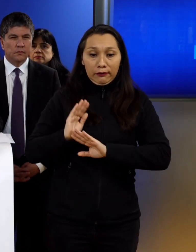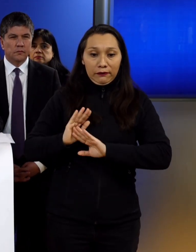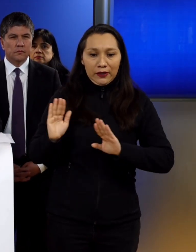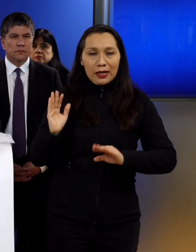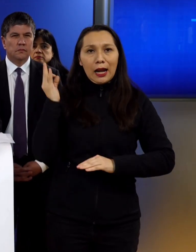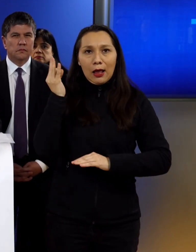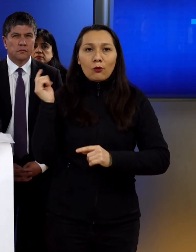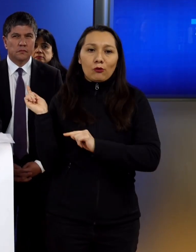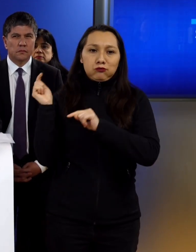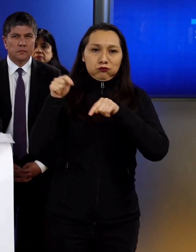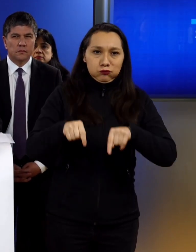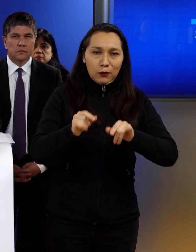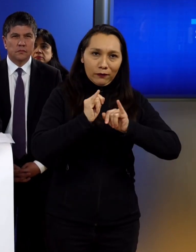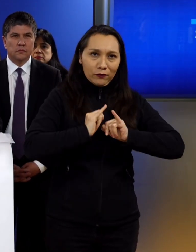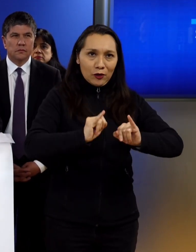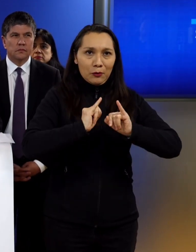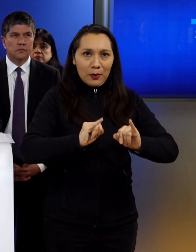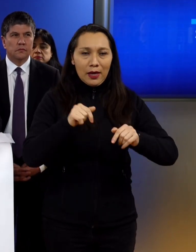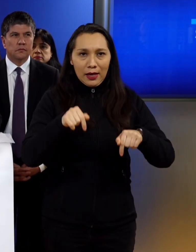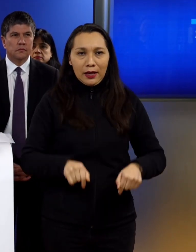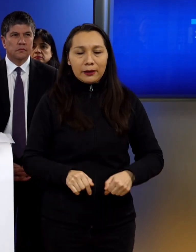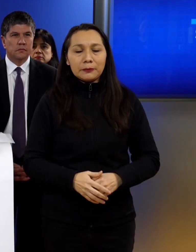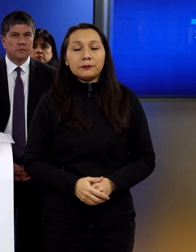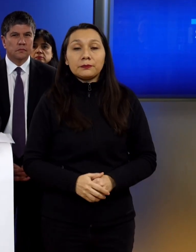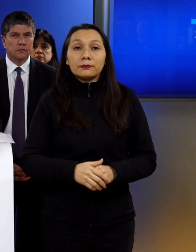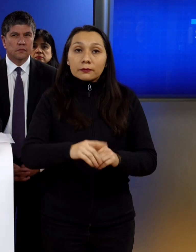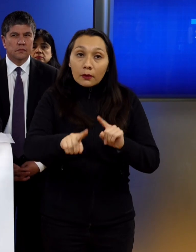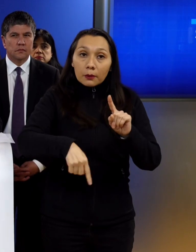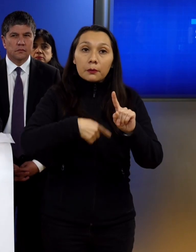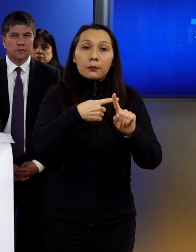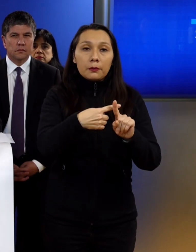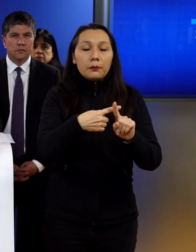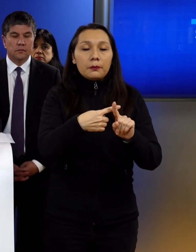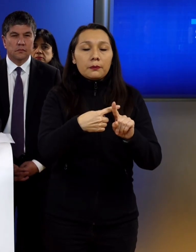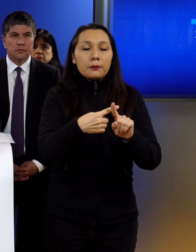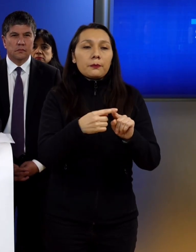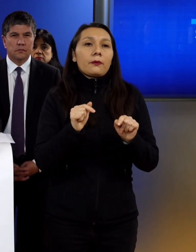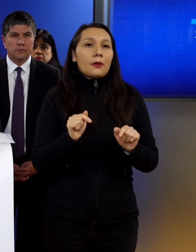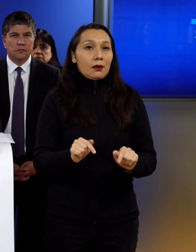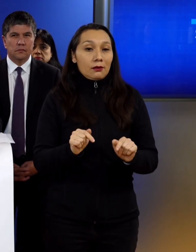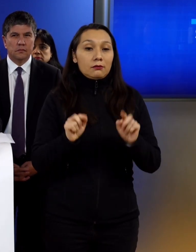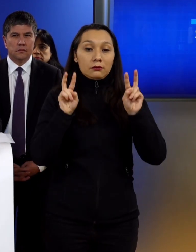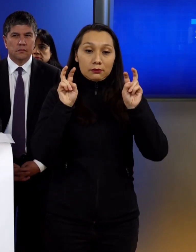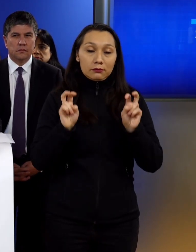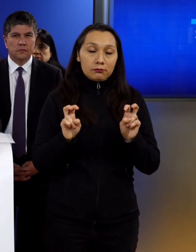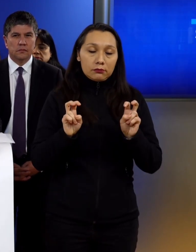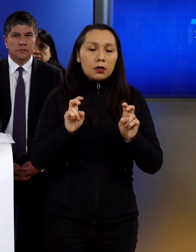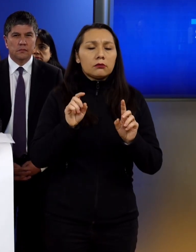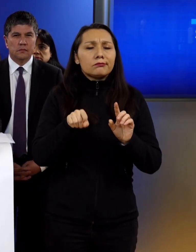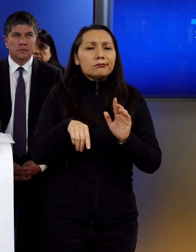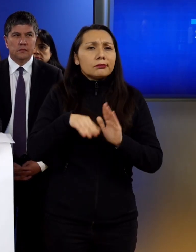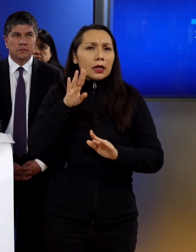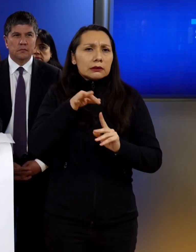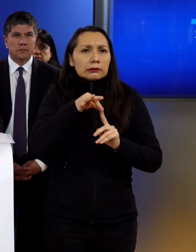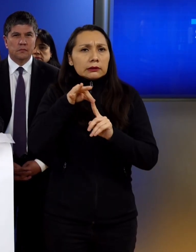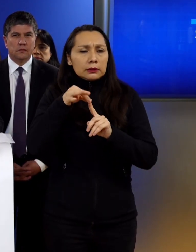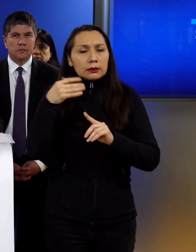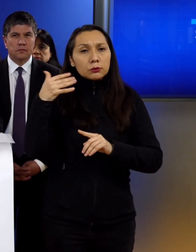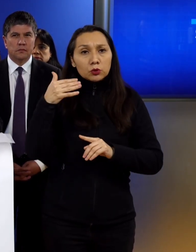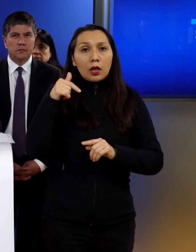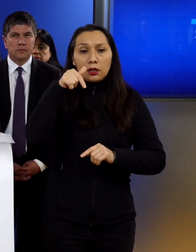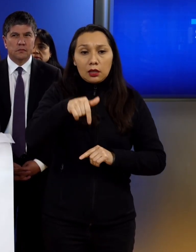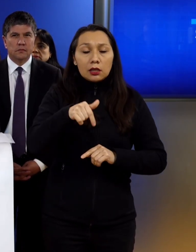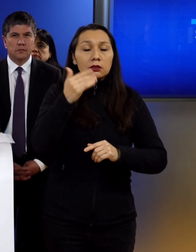de terminar y del cual estamos dando cuenta. Además de esta materia, que era el objeto principal de la